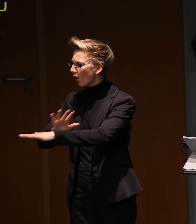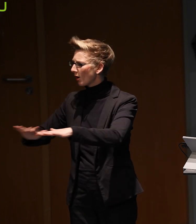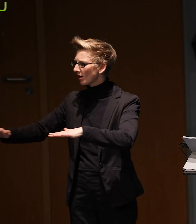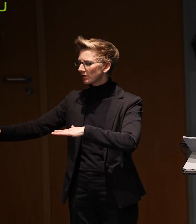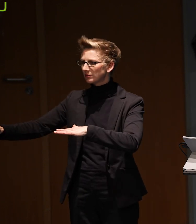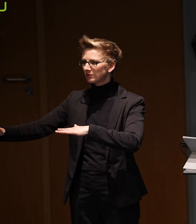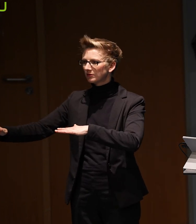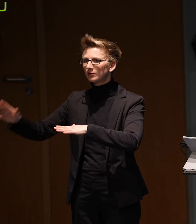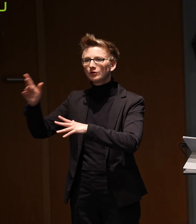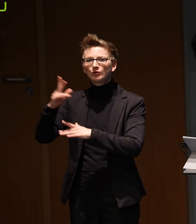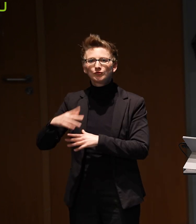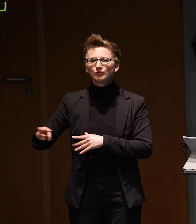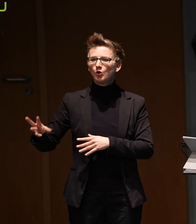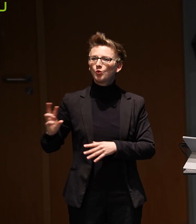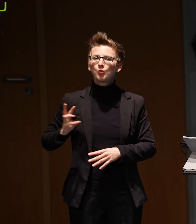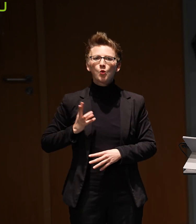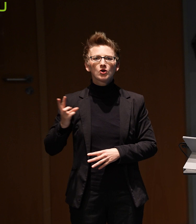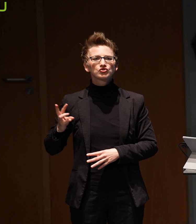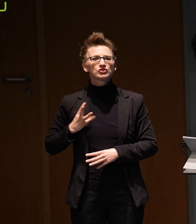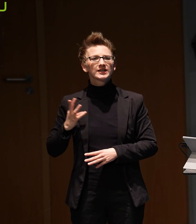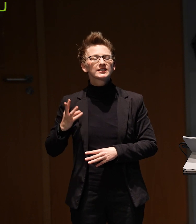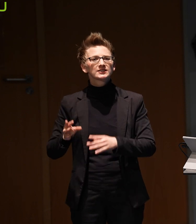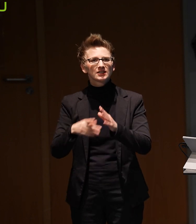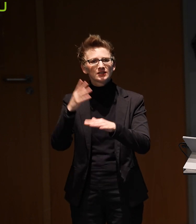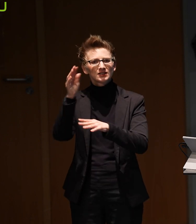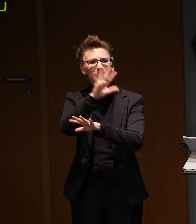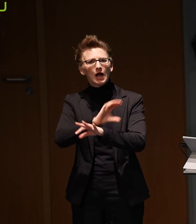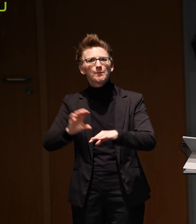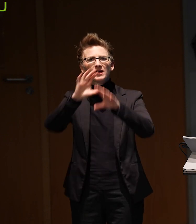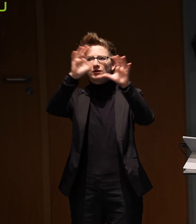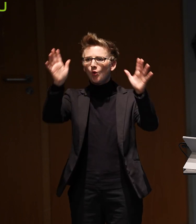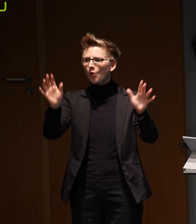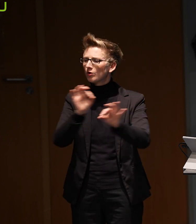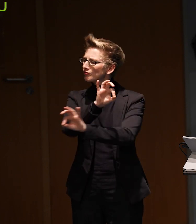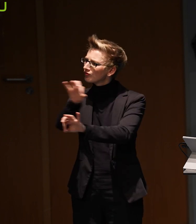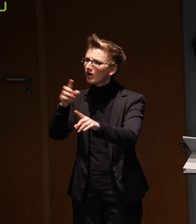das Kapitol in Washington und das Kapitol in jedem Bundesstaat.